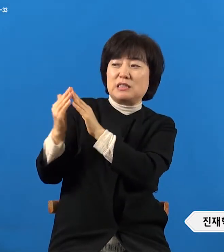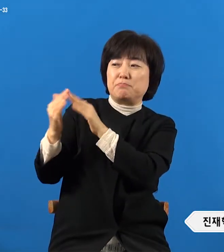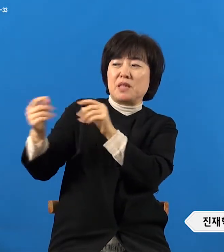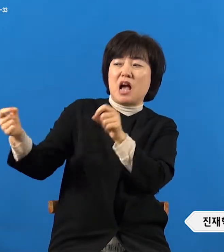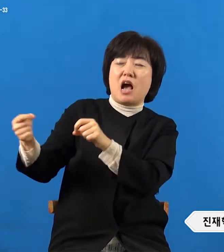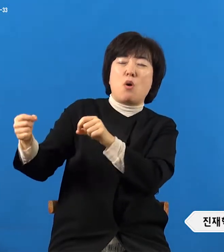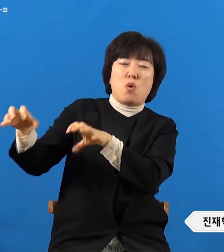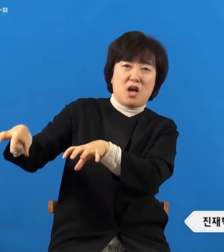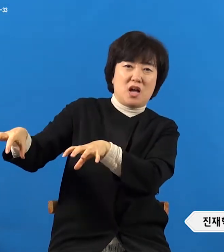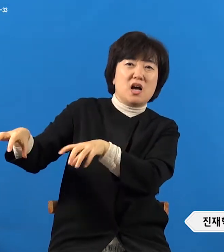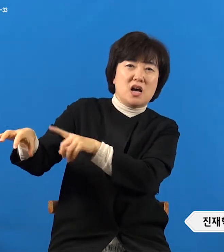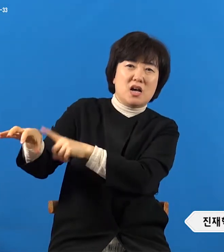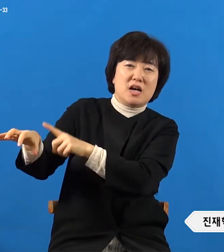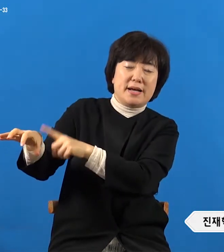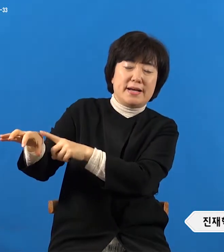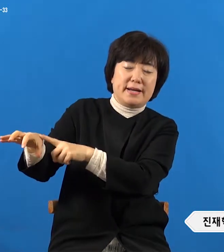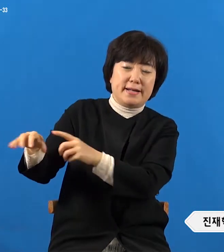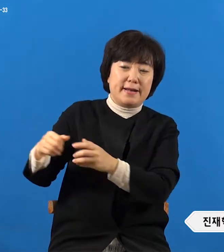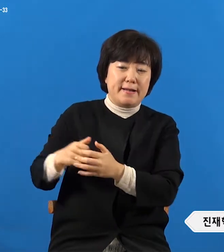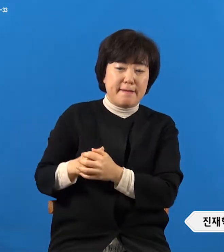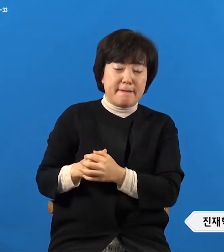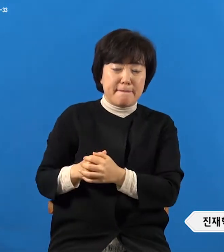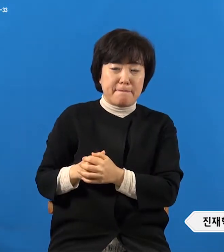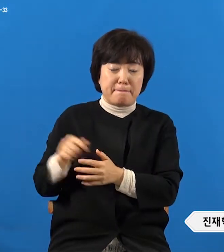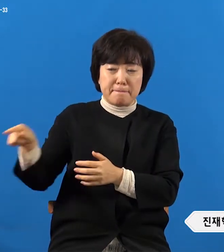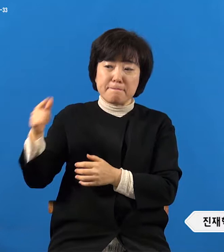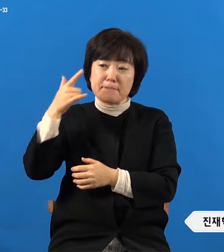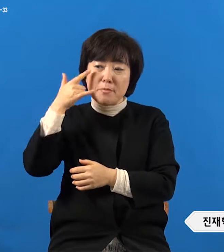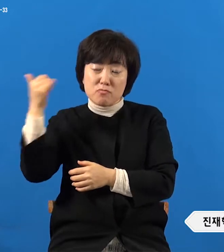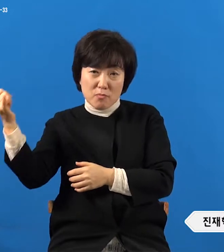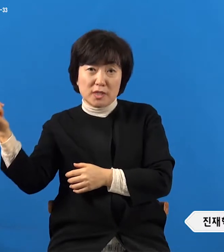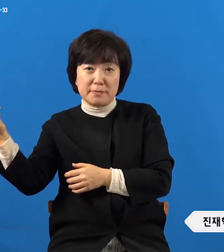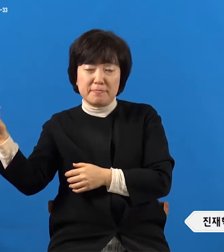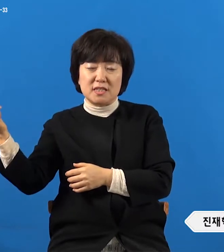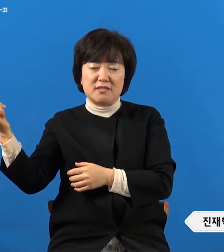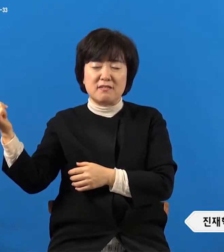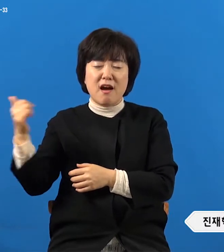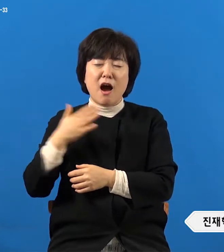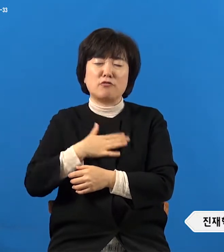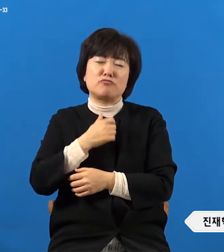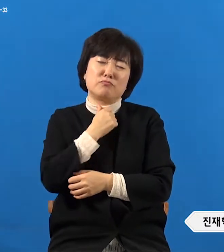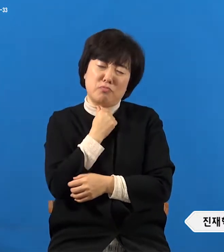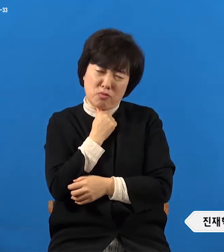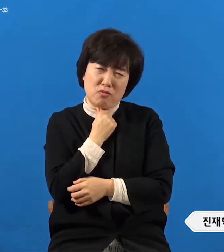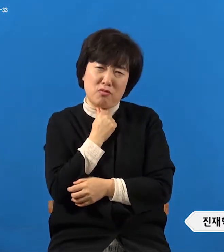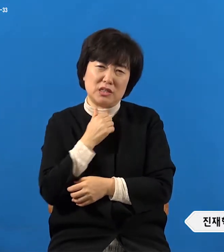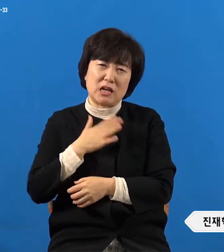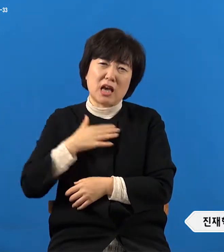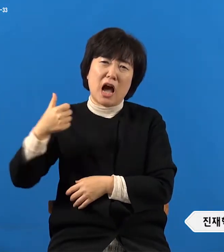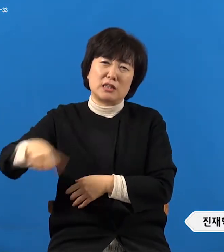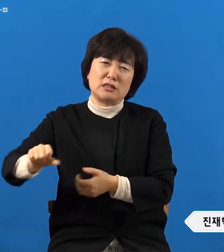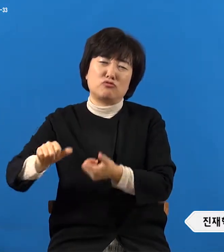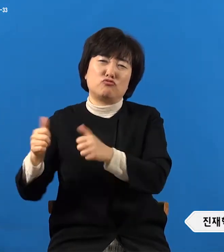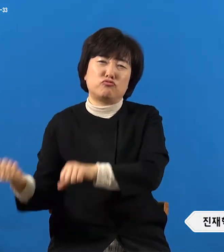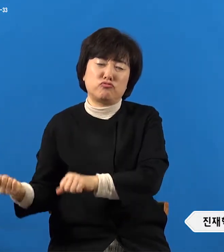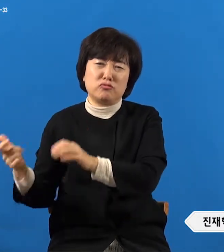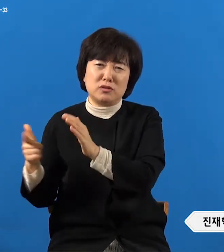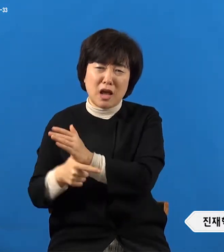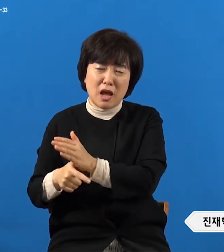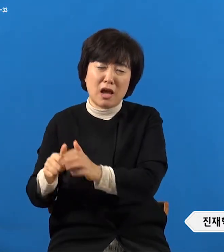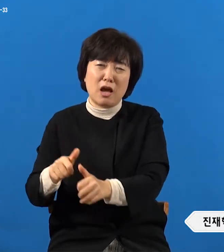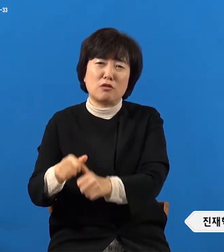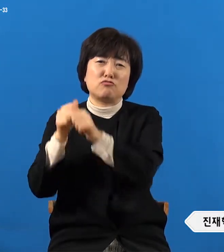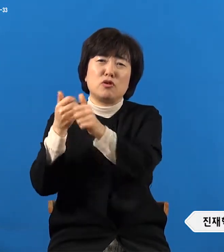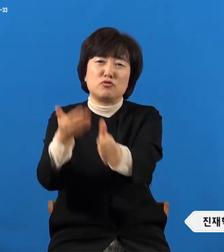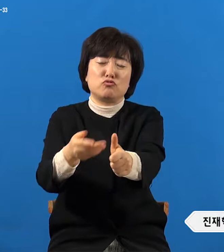그것을 알고 있는 장교의 그 부모님이 정말 알고 싶었습니다. 자기의 아들이 죽으면서까지